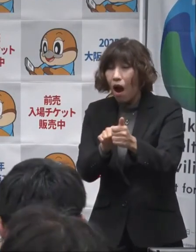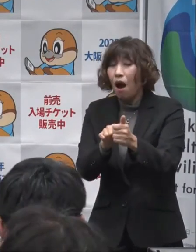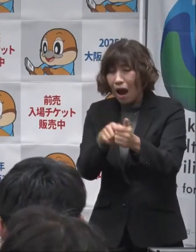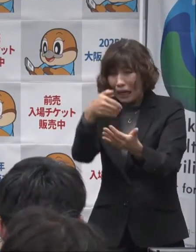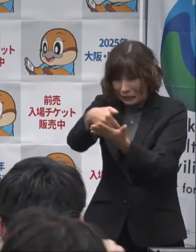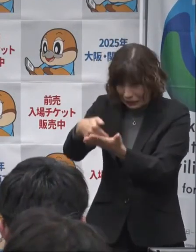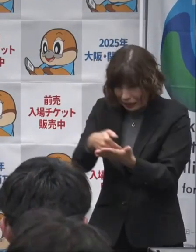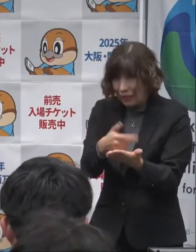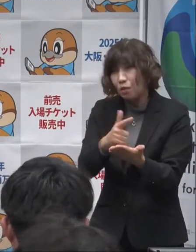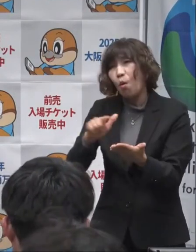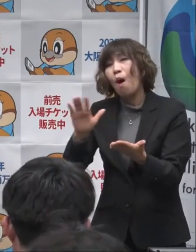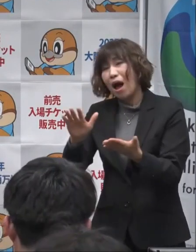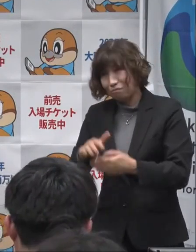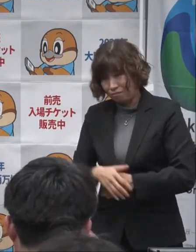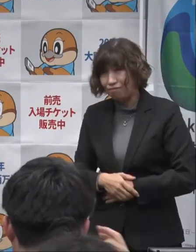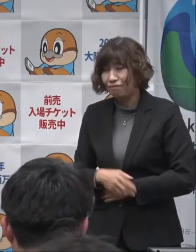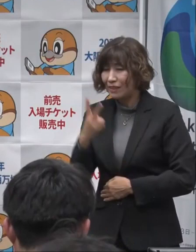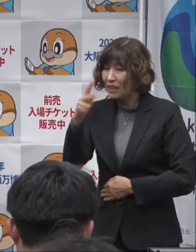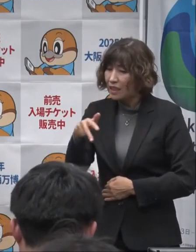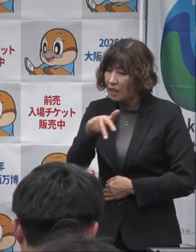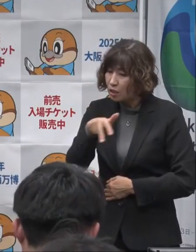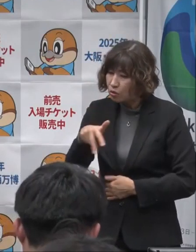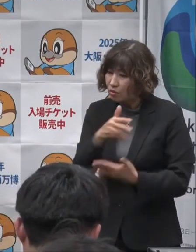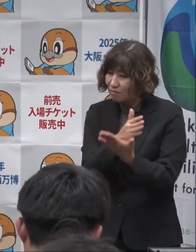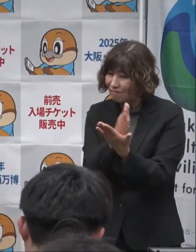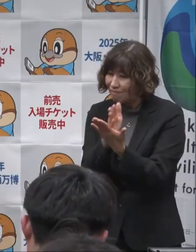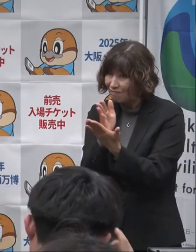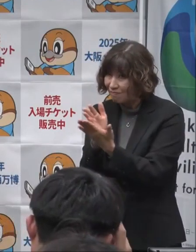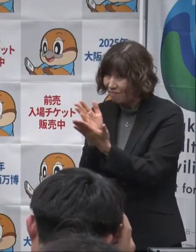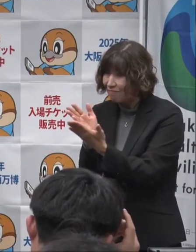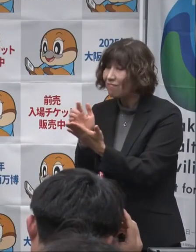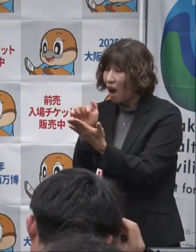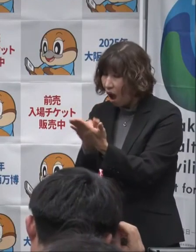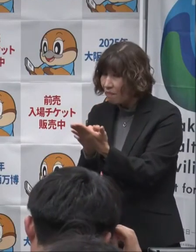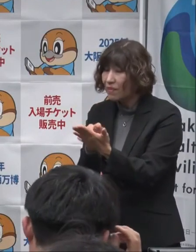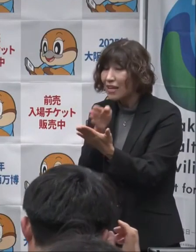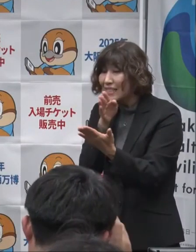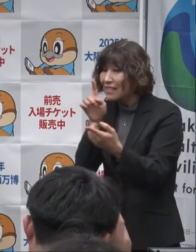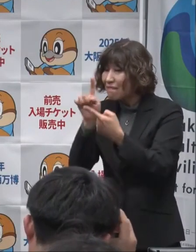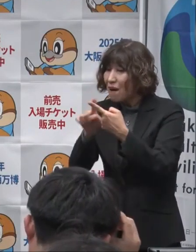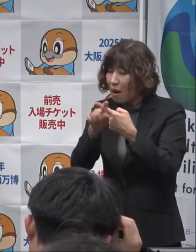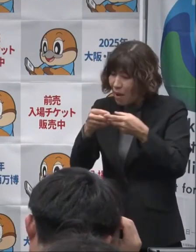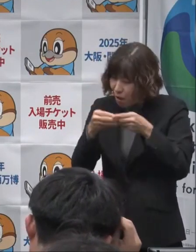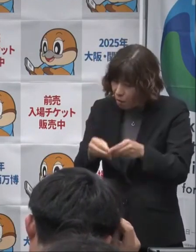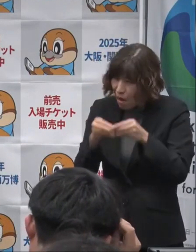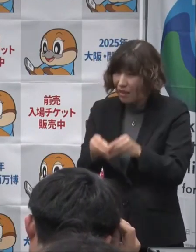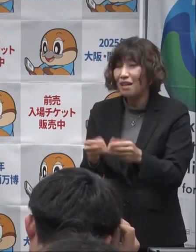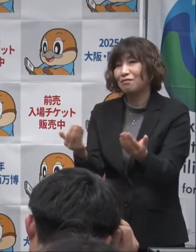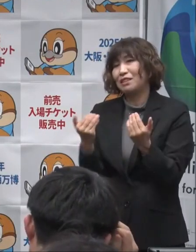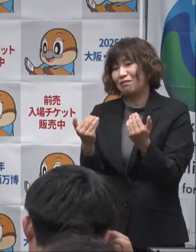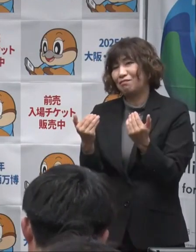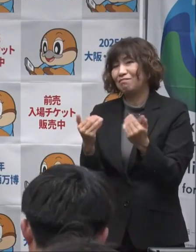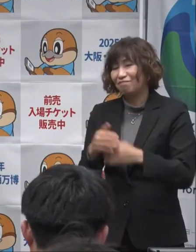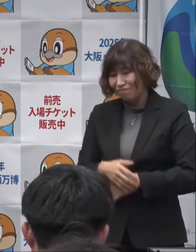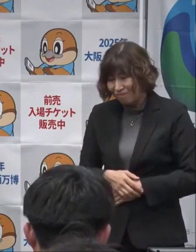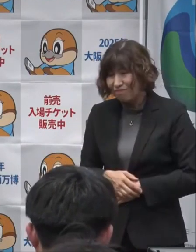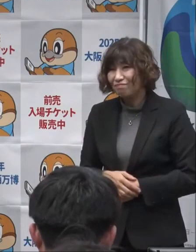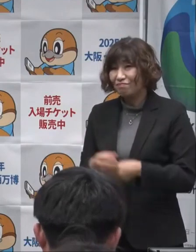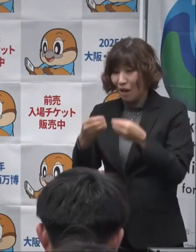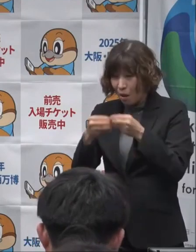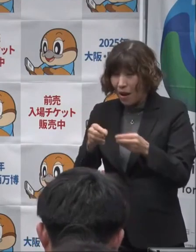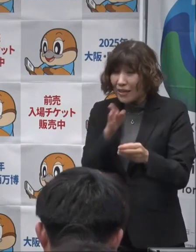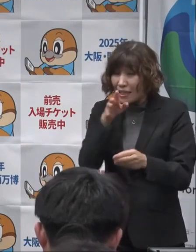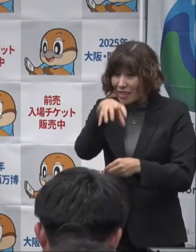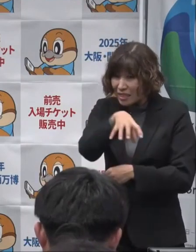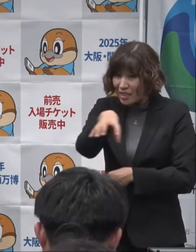物資につきましてもより細かなニーズが出てきているのが今の現状です。その細かな現地